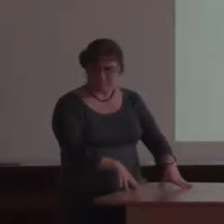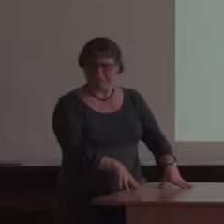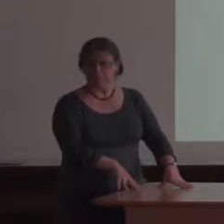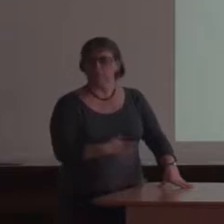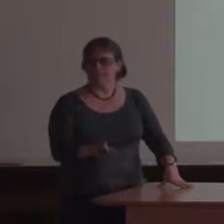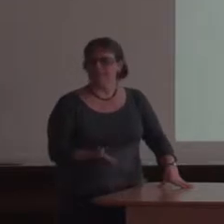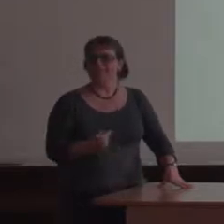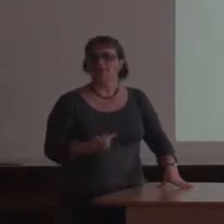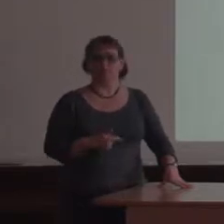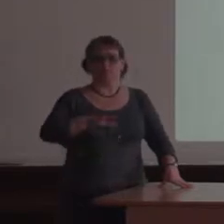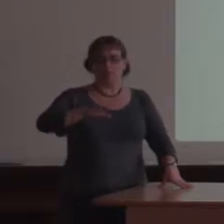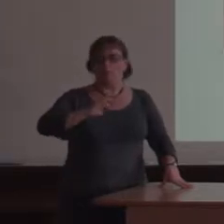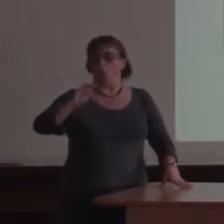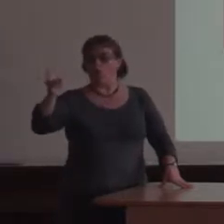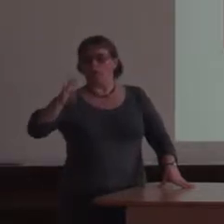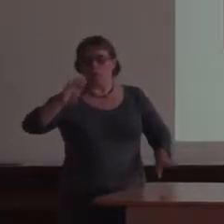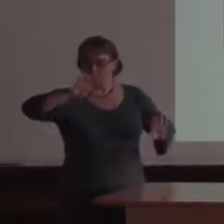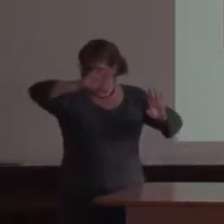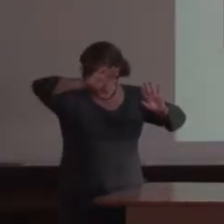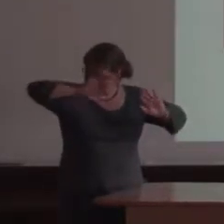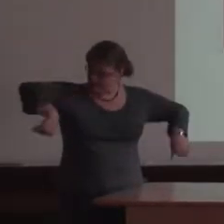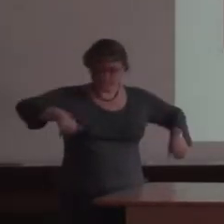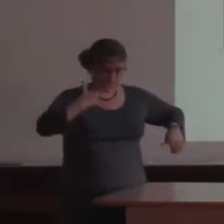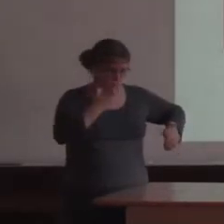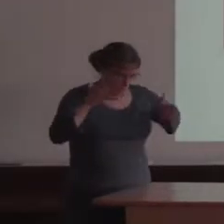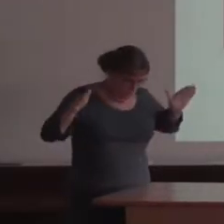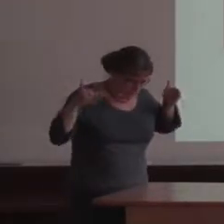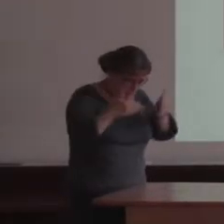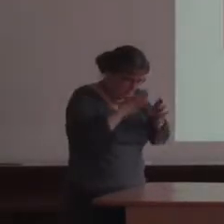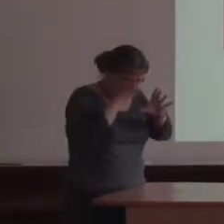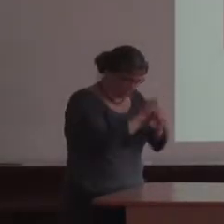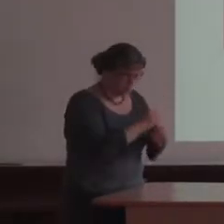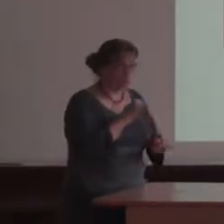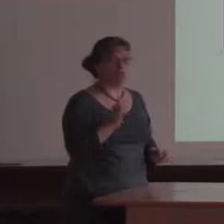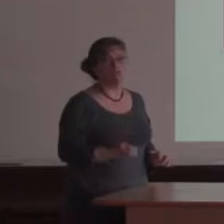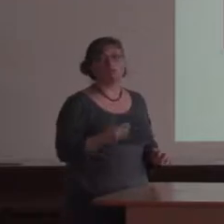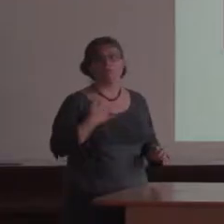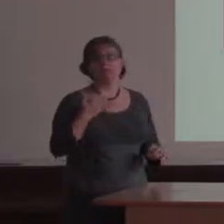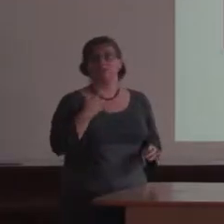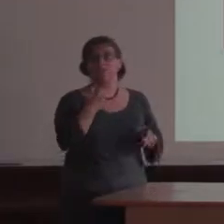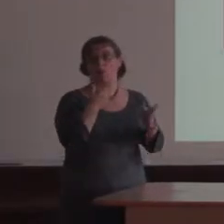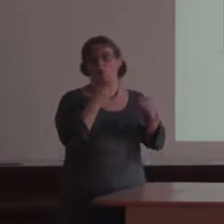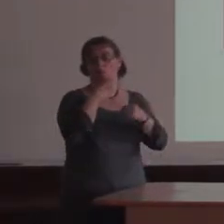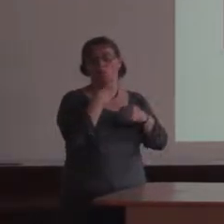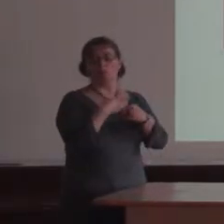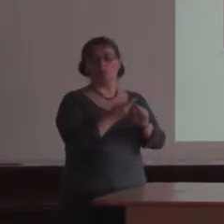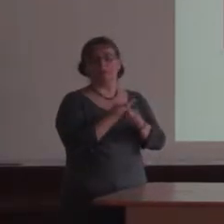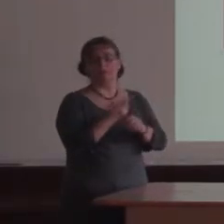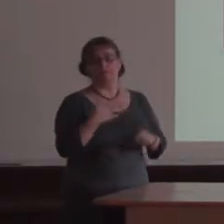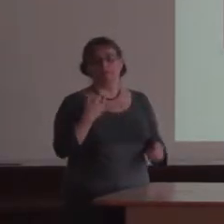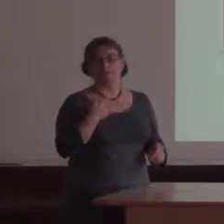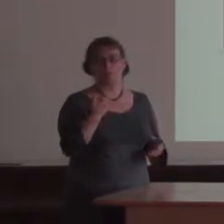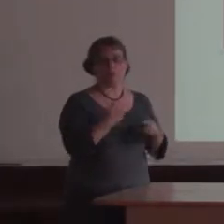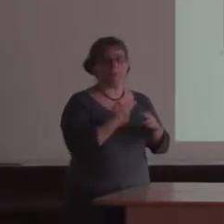sans être distrait par le reste. Une petite option qui est super pratique, c'est l'option LF ou